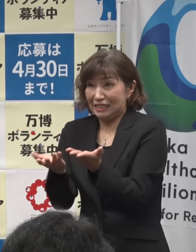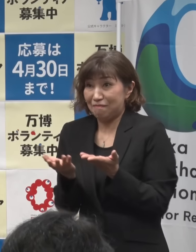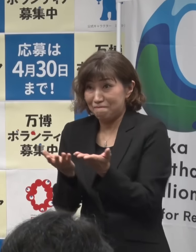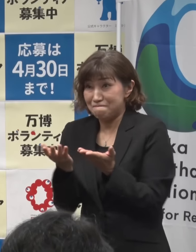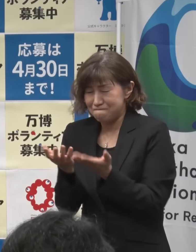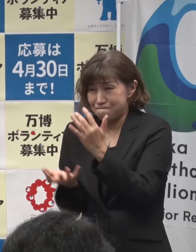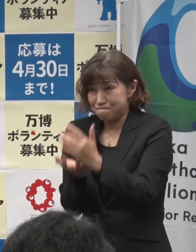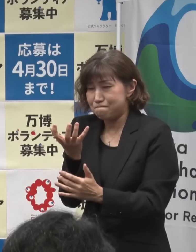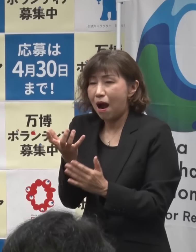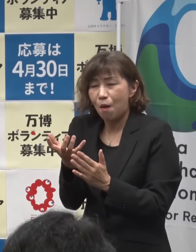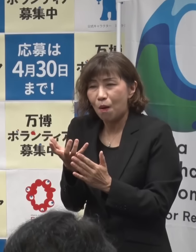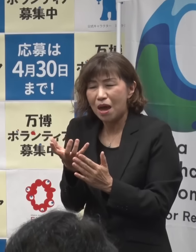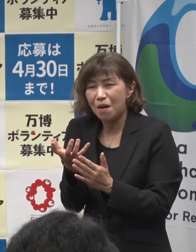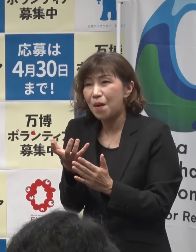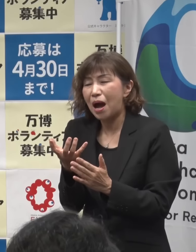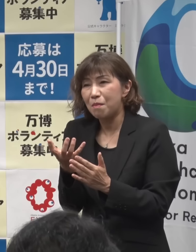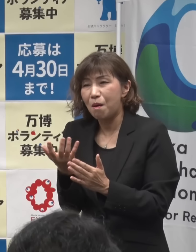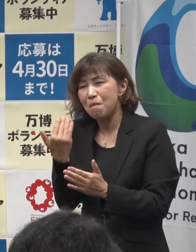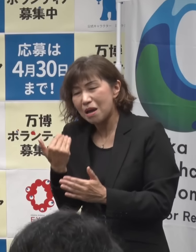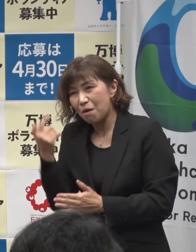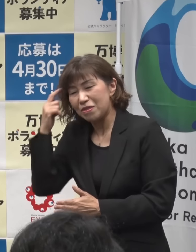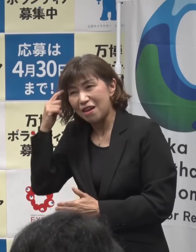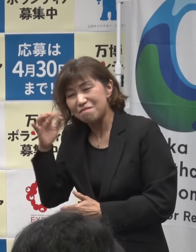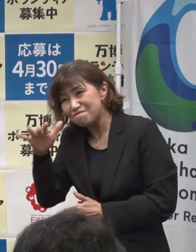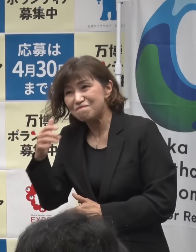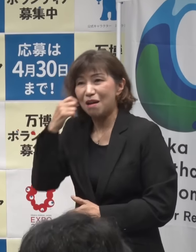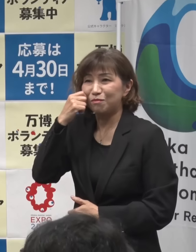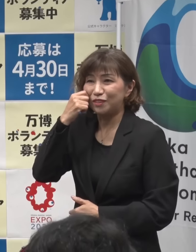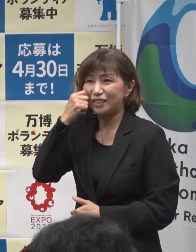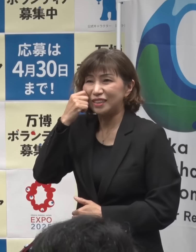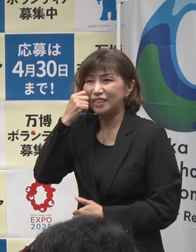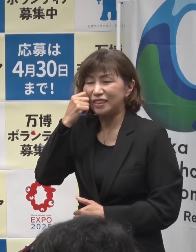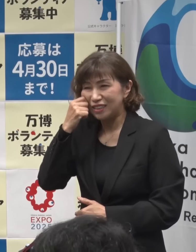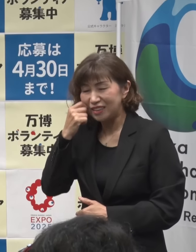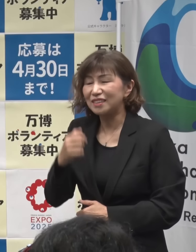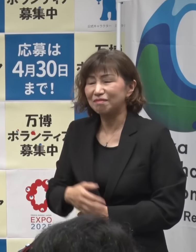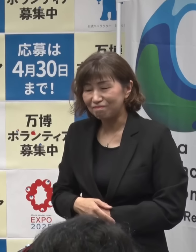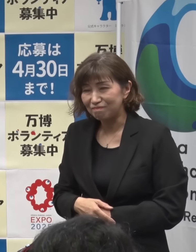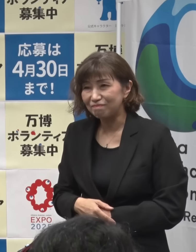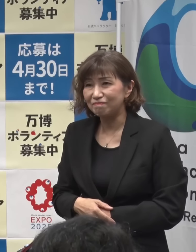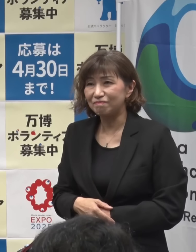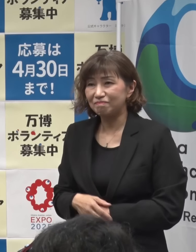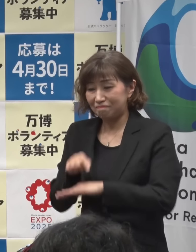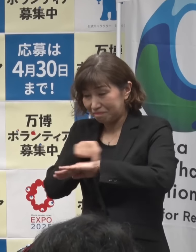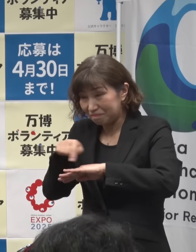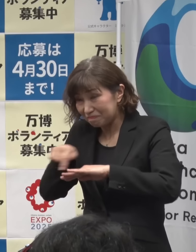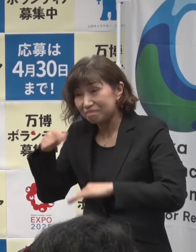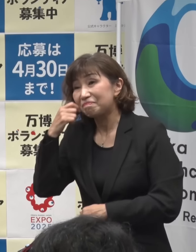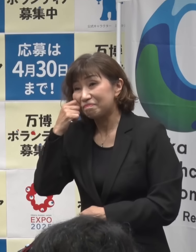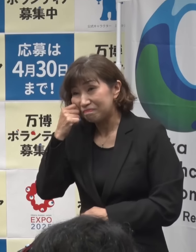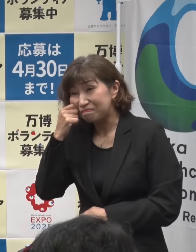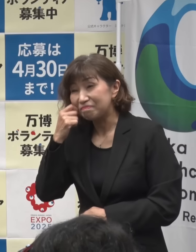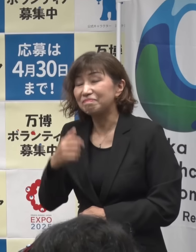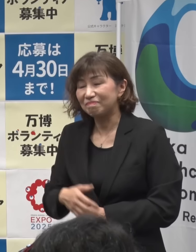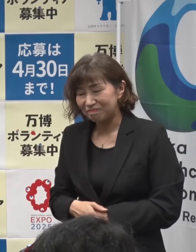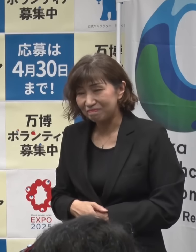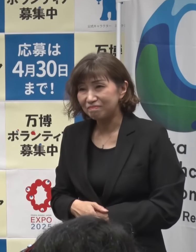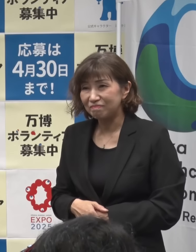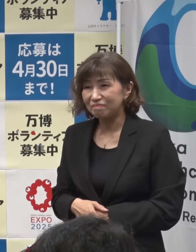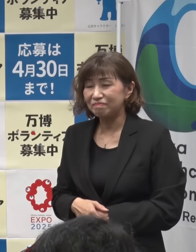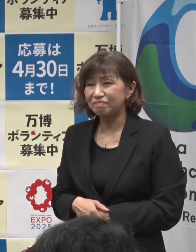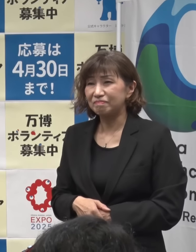時、これはもう誰しも予測はできません。地震の予測はもう無理だと僕は思っています。まあ、いろんな経験がありますけども無理だろうというふうに